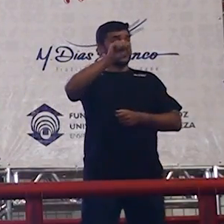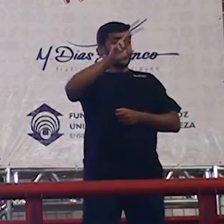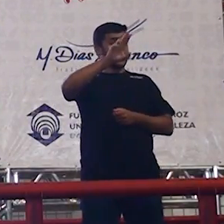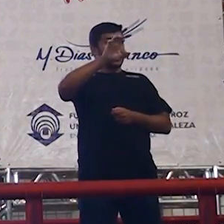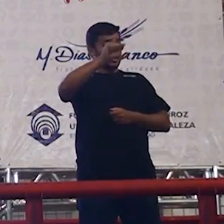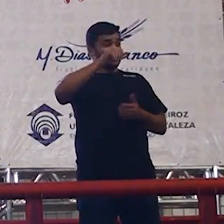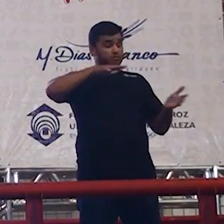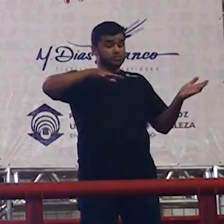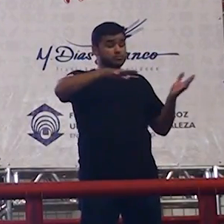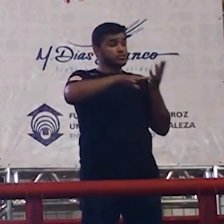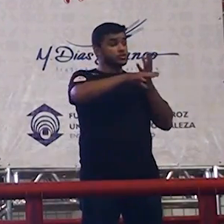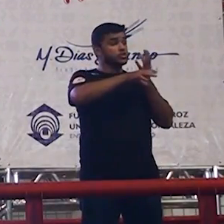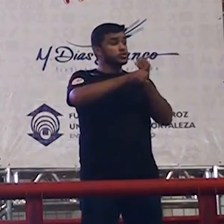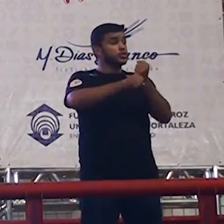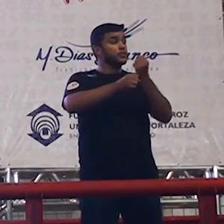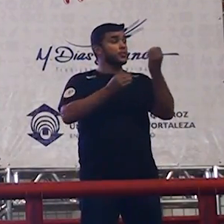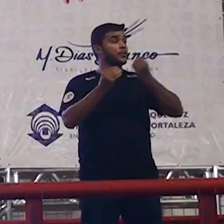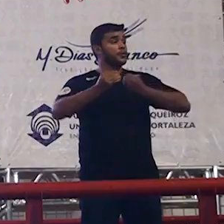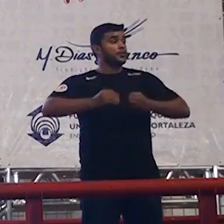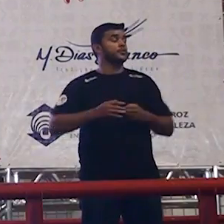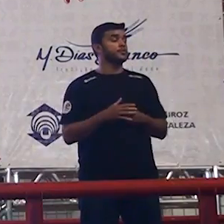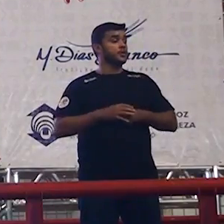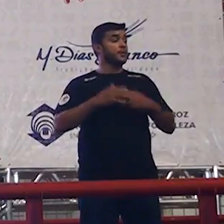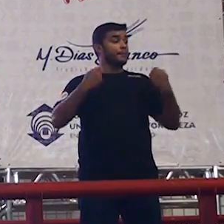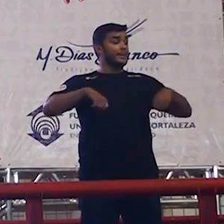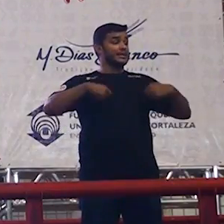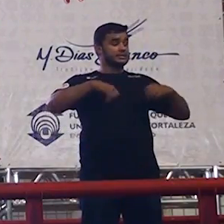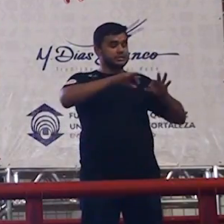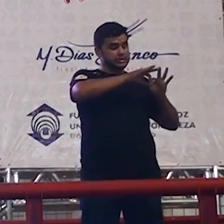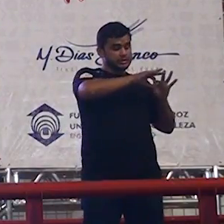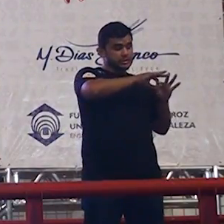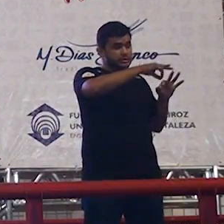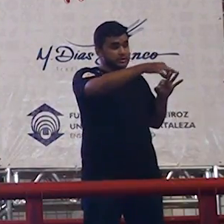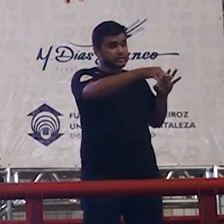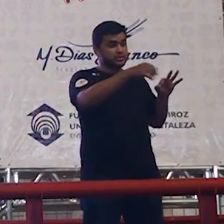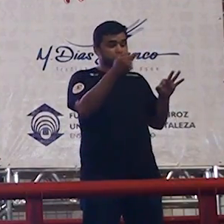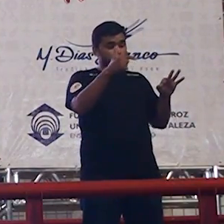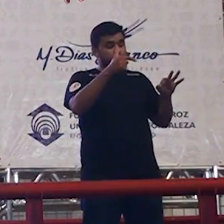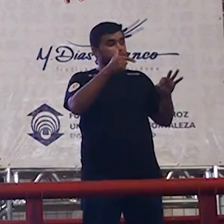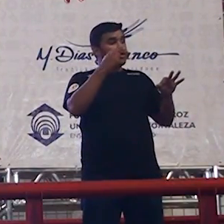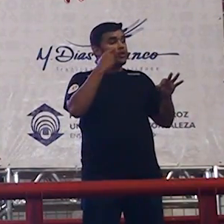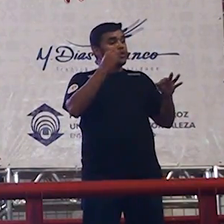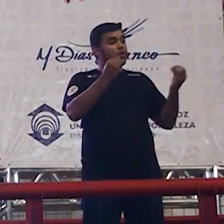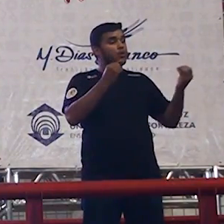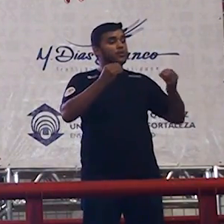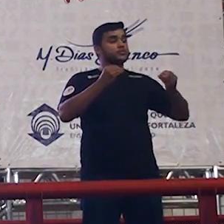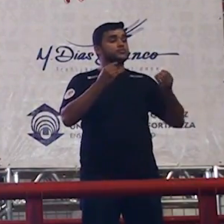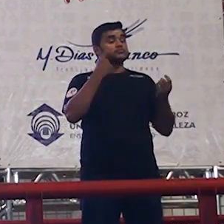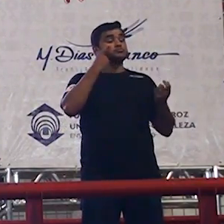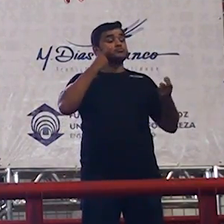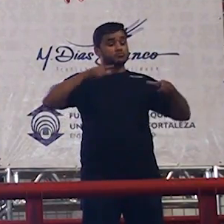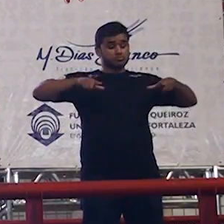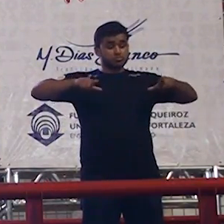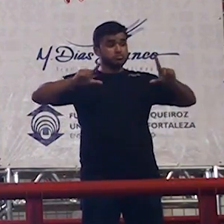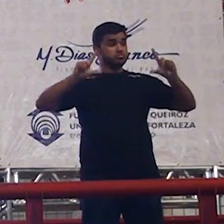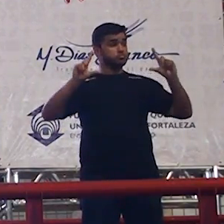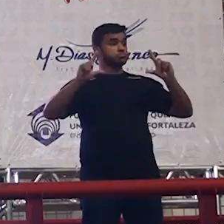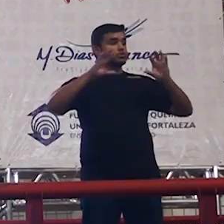trapézio, eu vou precisar da altura que eu não tenho. Mas ele forneceu